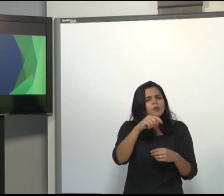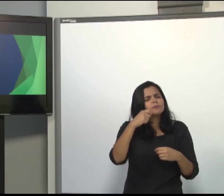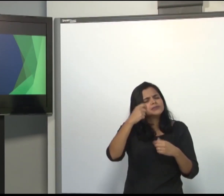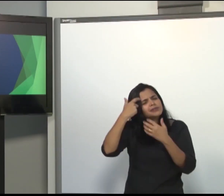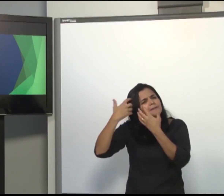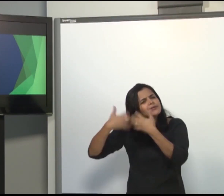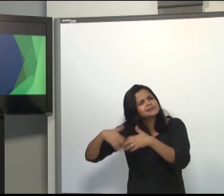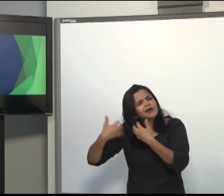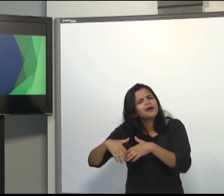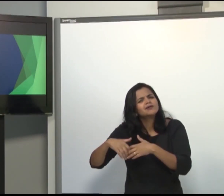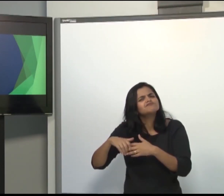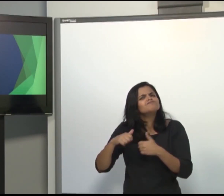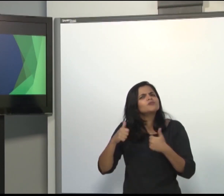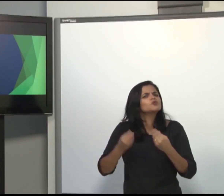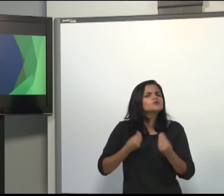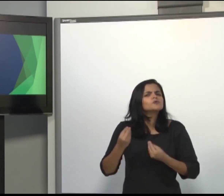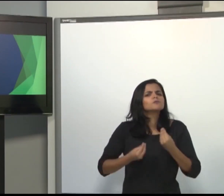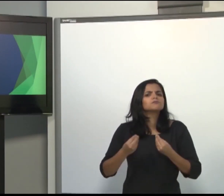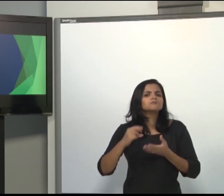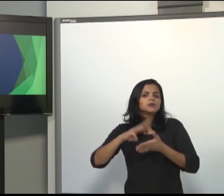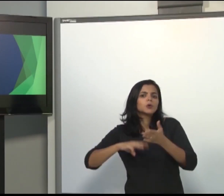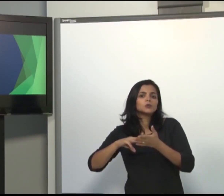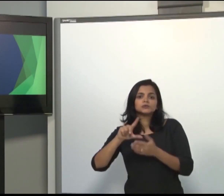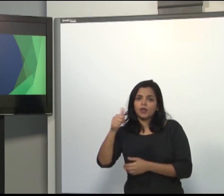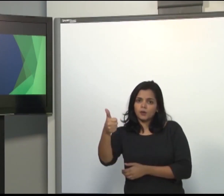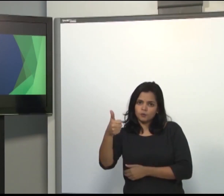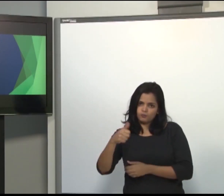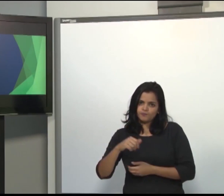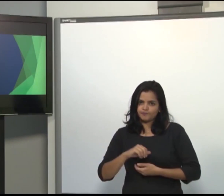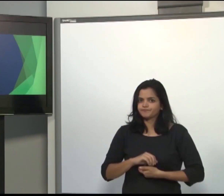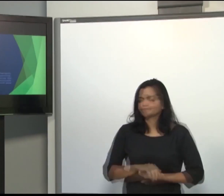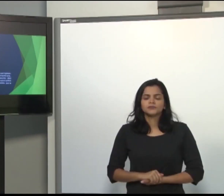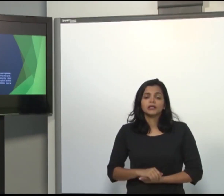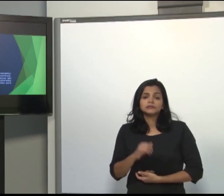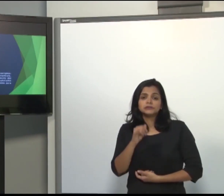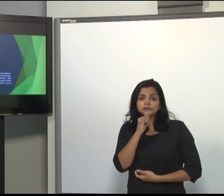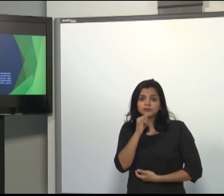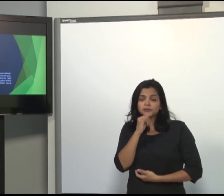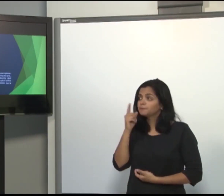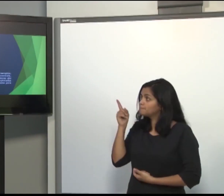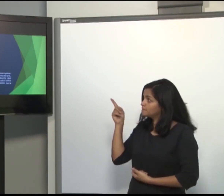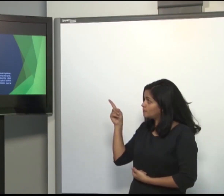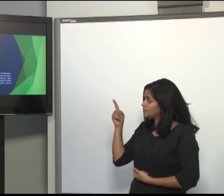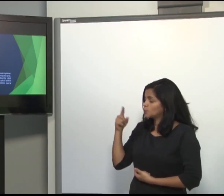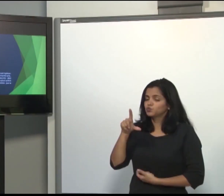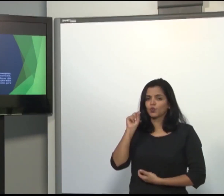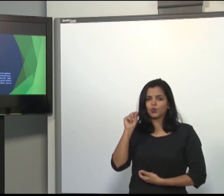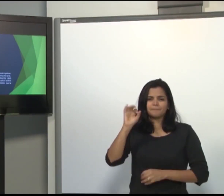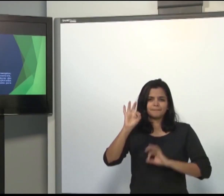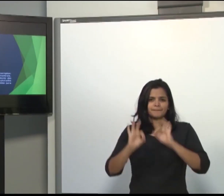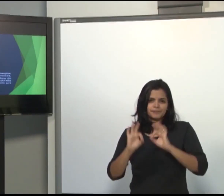Vai utilizar um vídeo, uma filmagem. Então, você tem que refletir sobre as metodologias para o ensino da